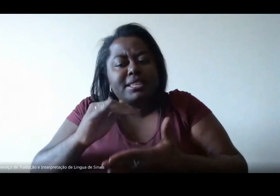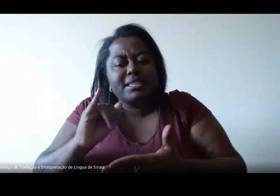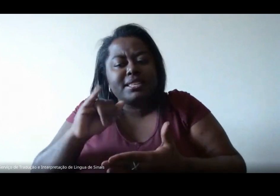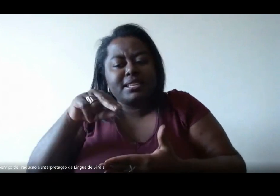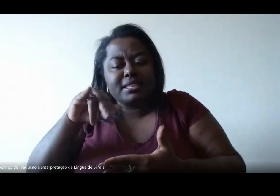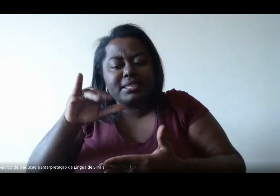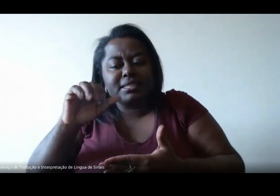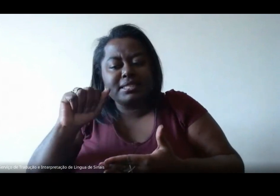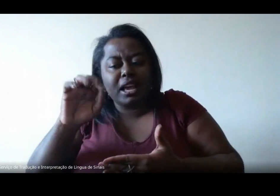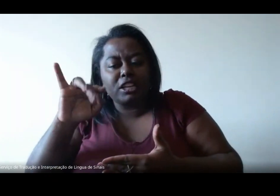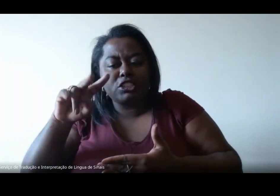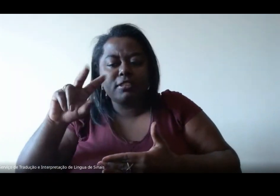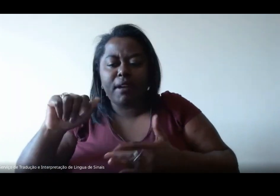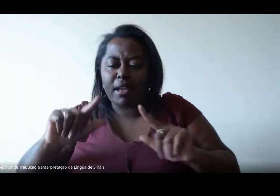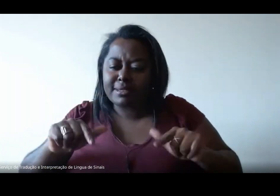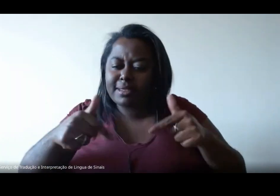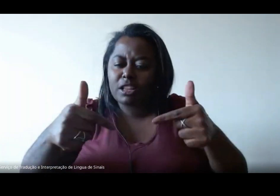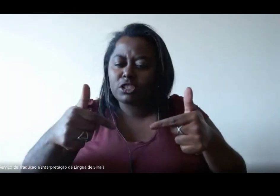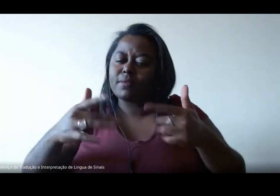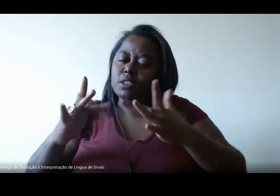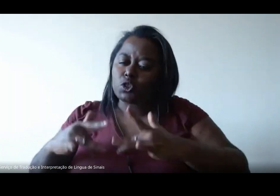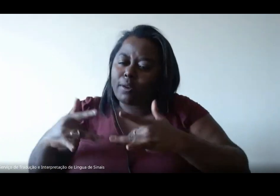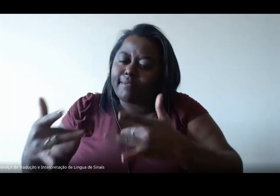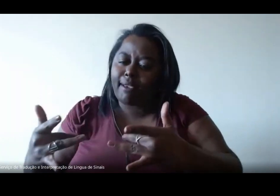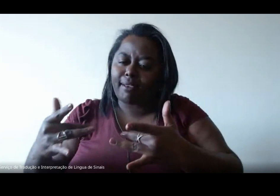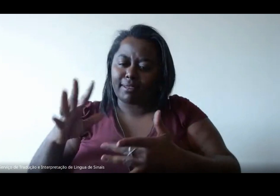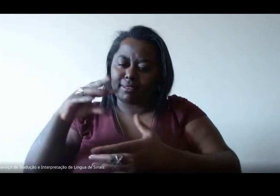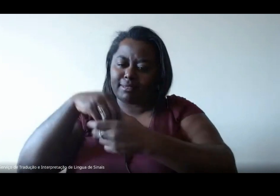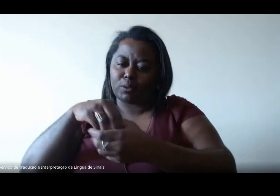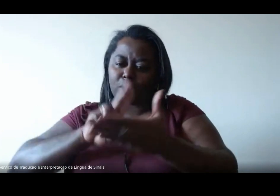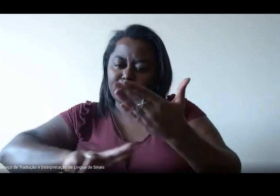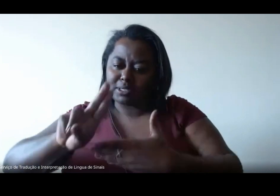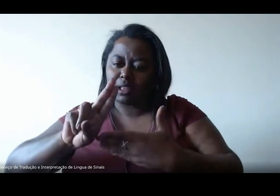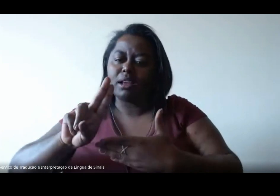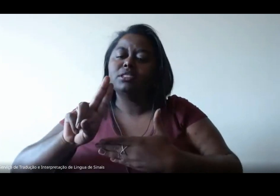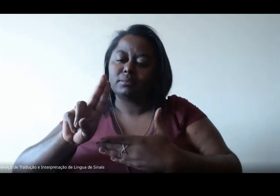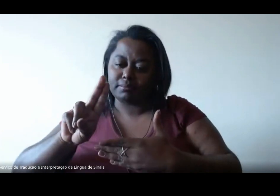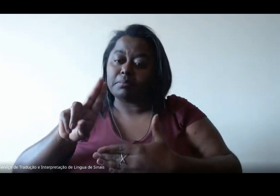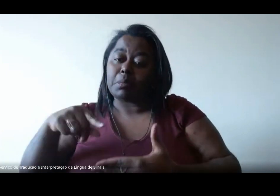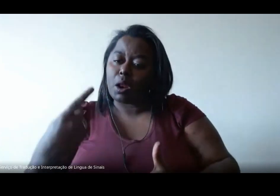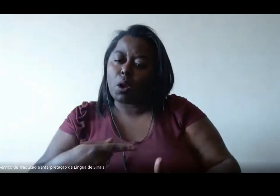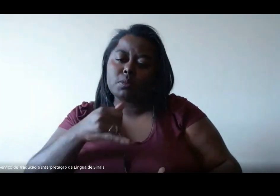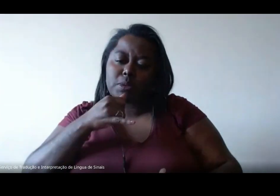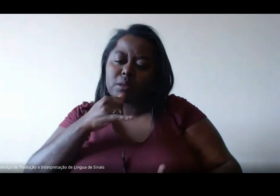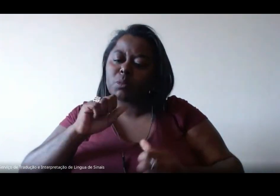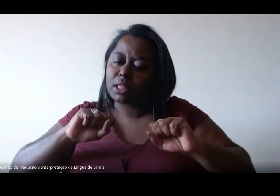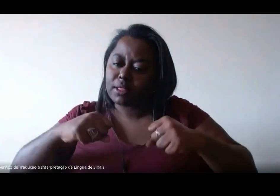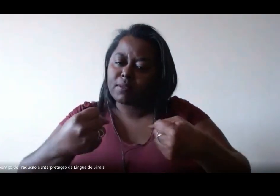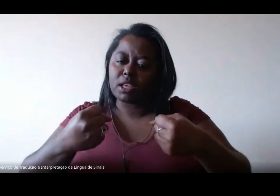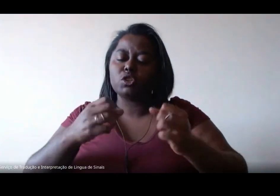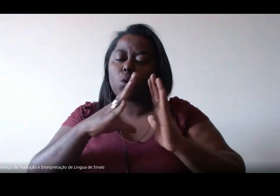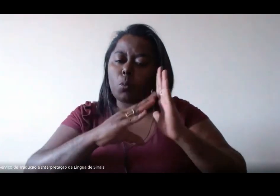universidade, neste momento, para quem, como nós que estamos aqui, defende um projeto de